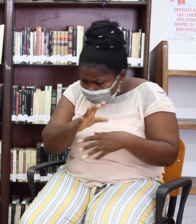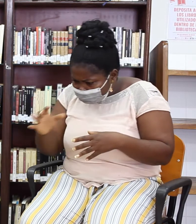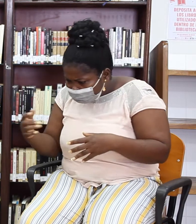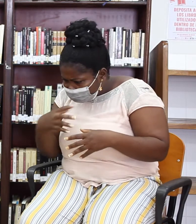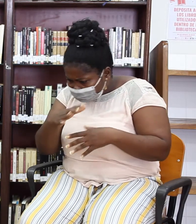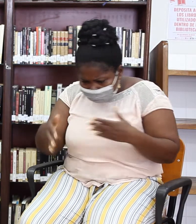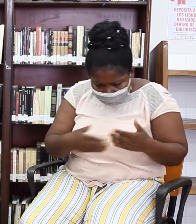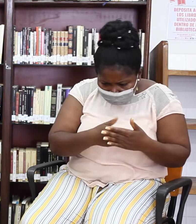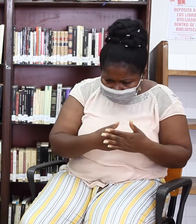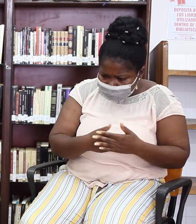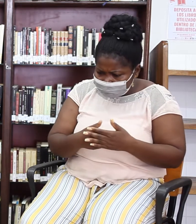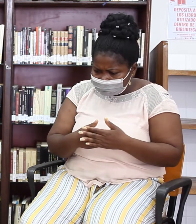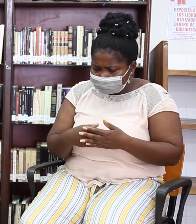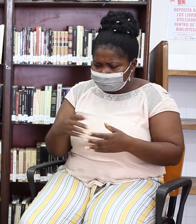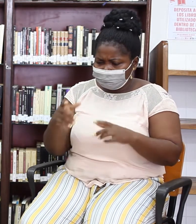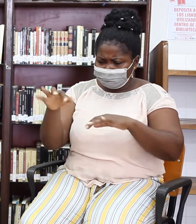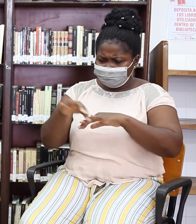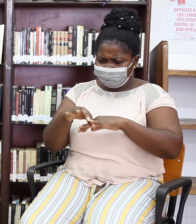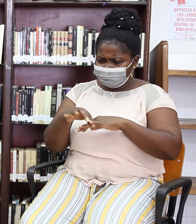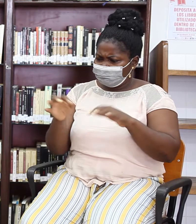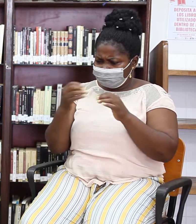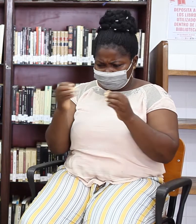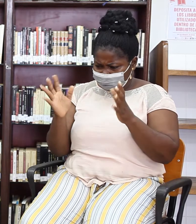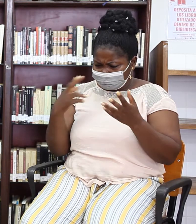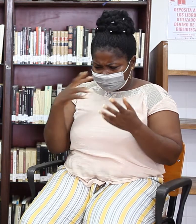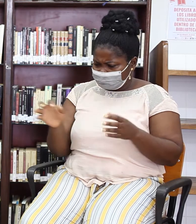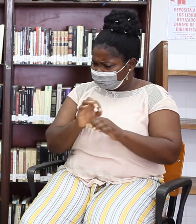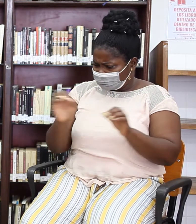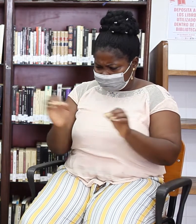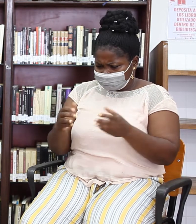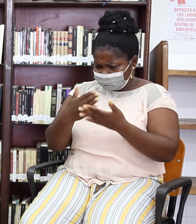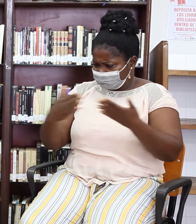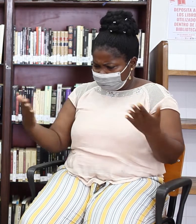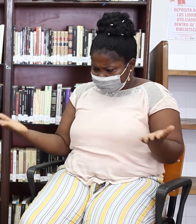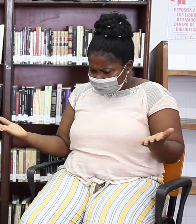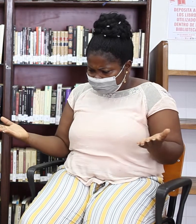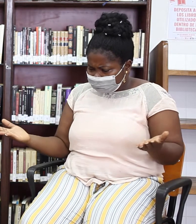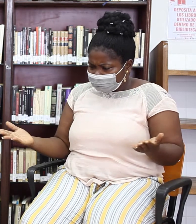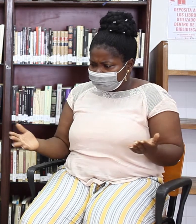sus alrededores. El anillo no aparecía por ninguna parte.